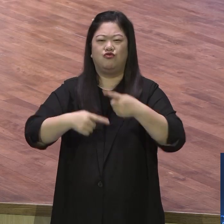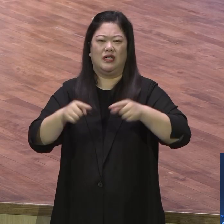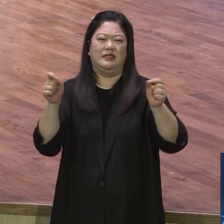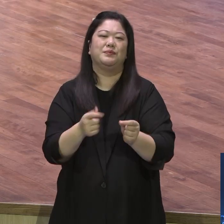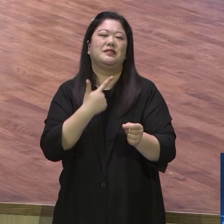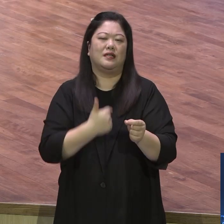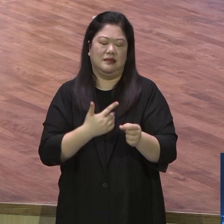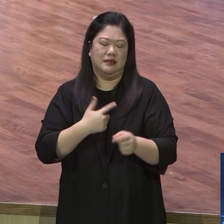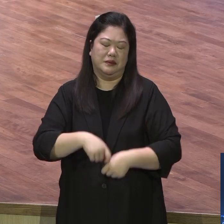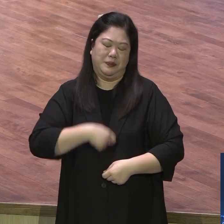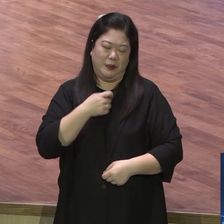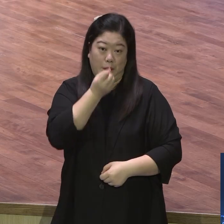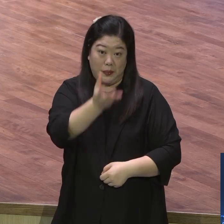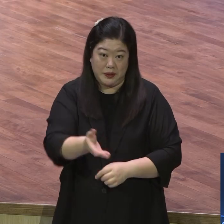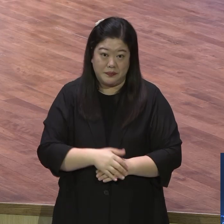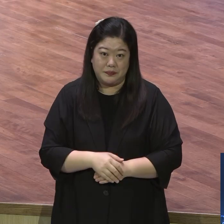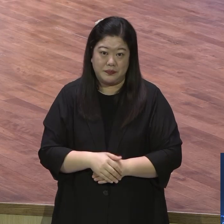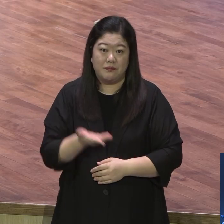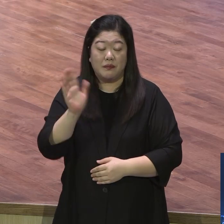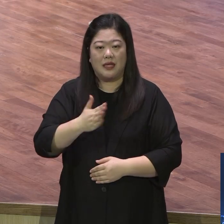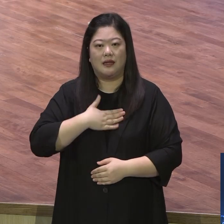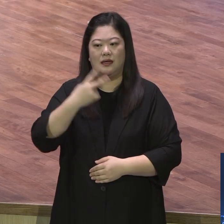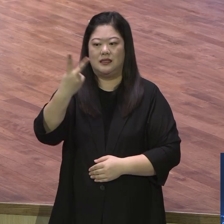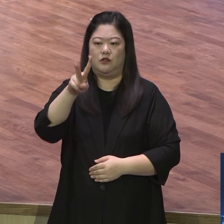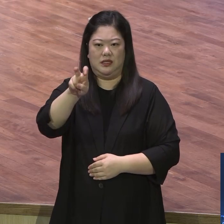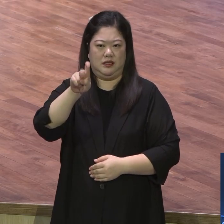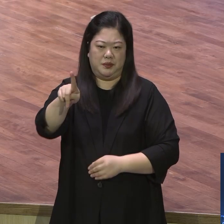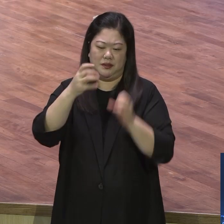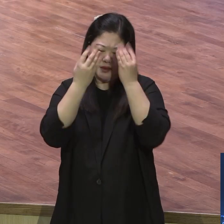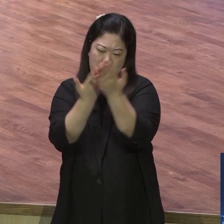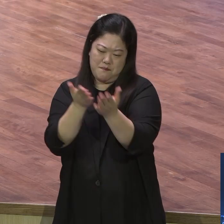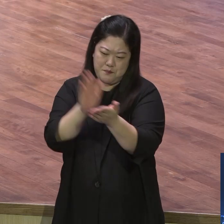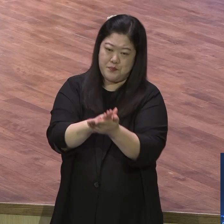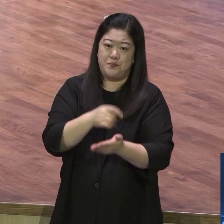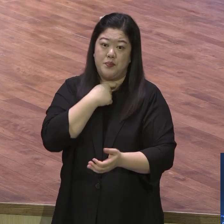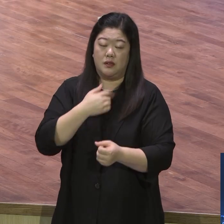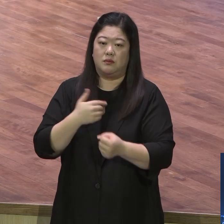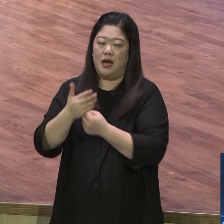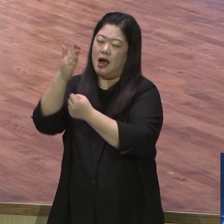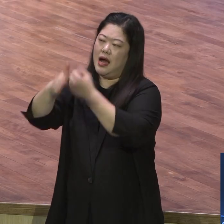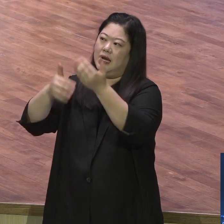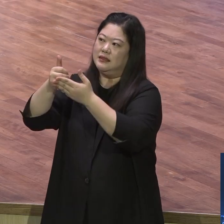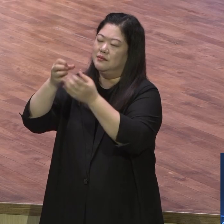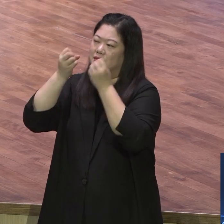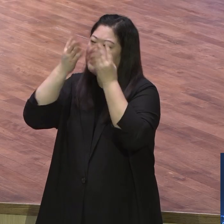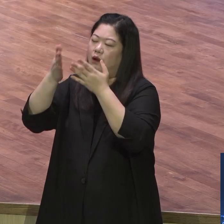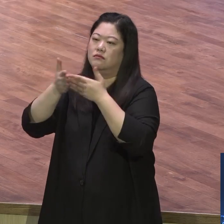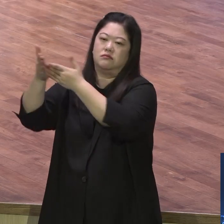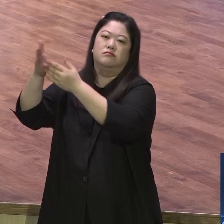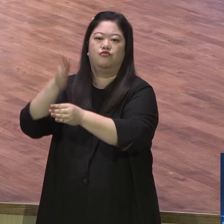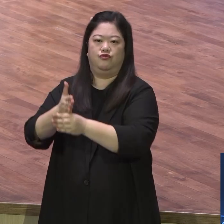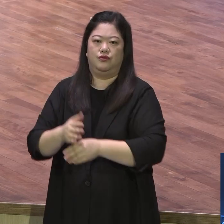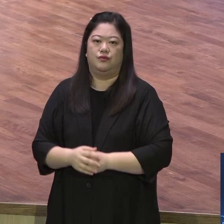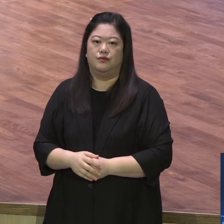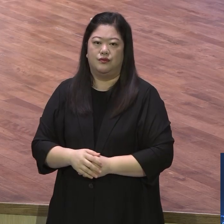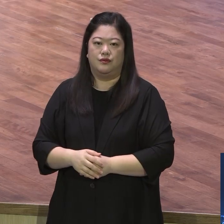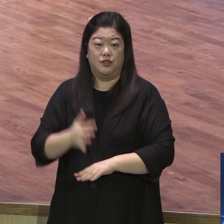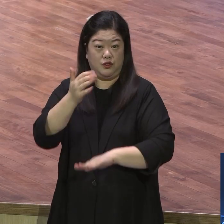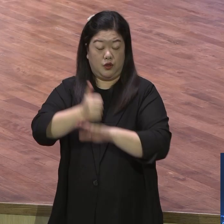애절하게 기도한 처음이라고 하나님 하여간 시간표라 그래서 새롭게 싹 이 교회가 이렇게 완전히 영적